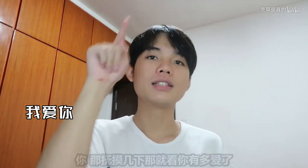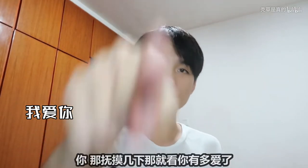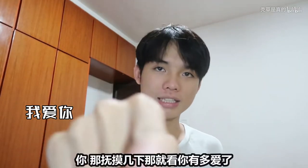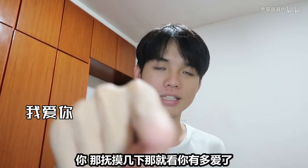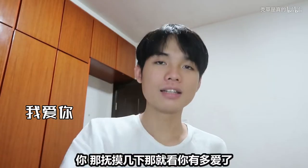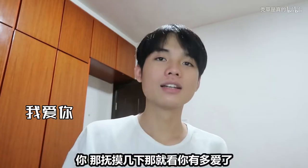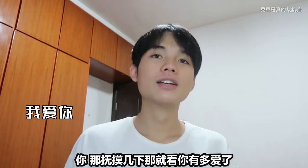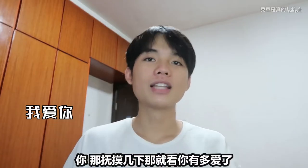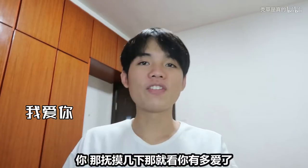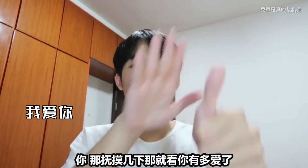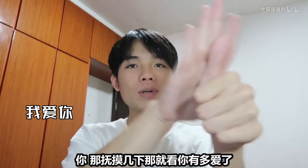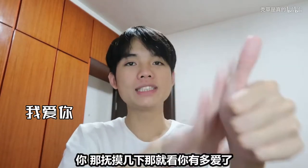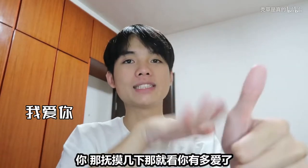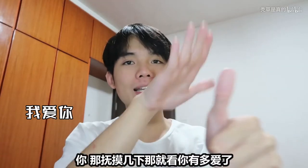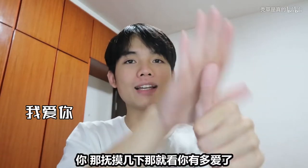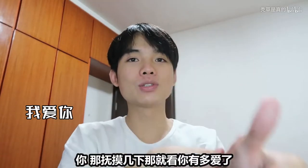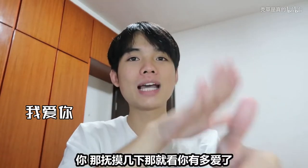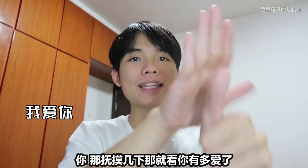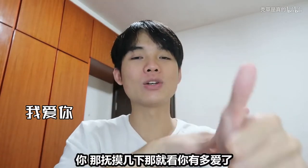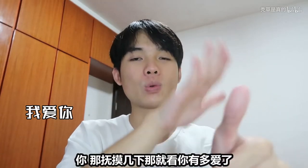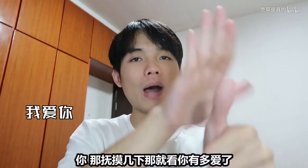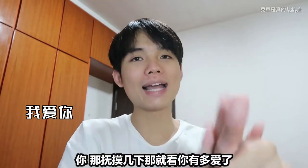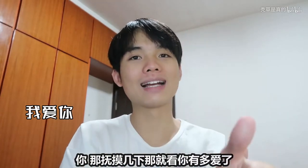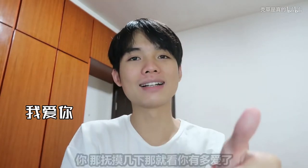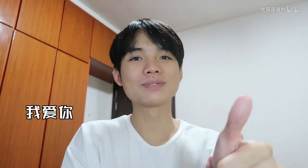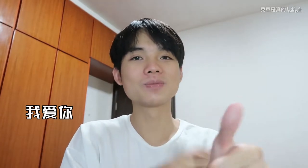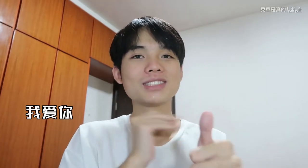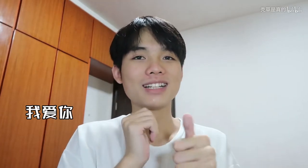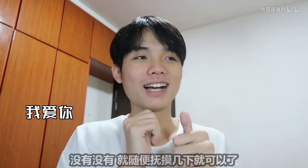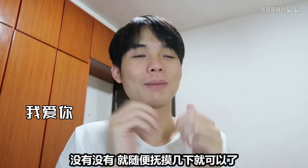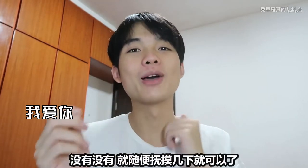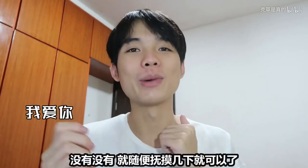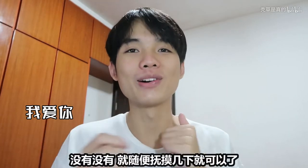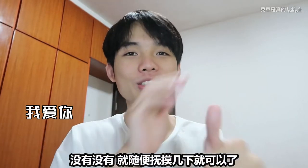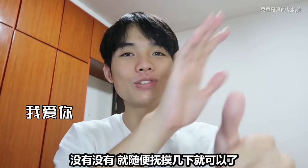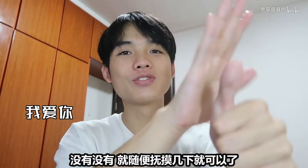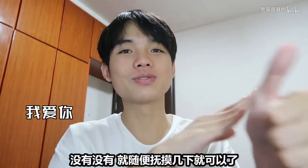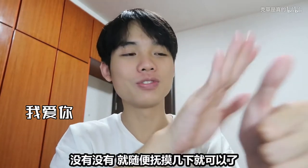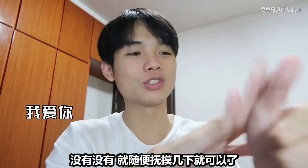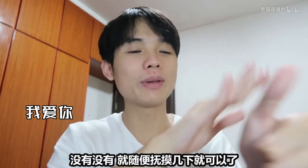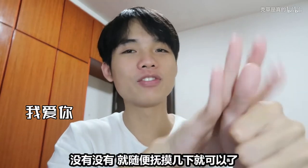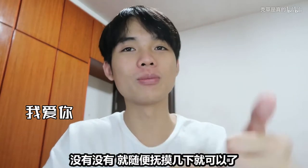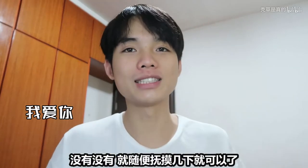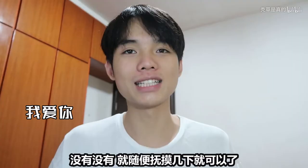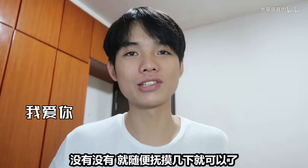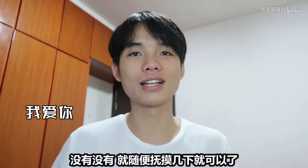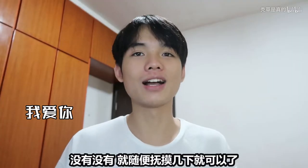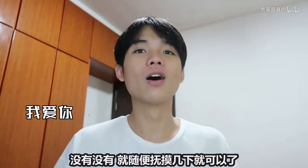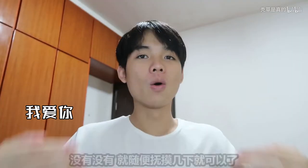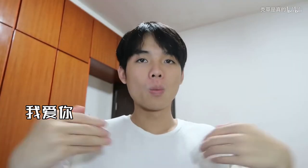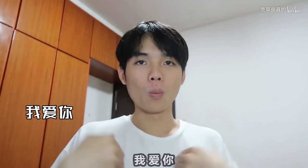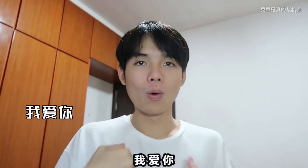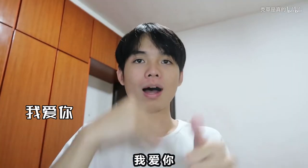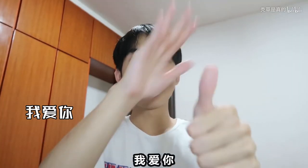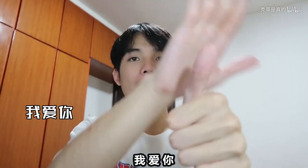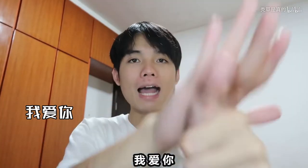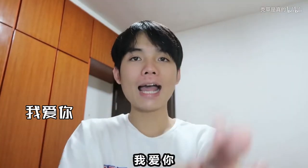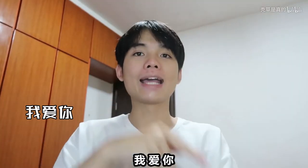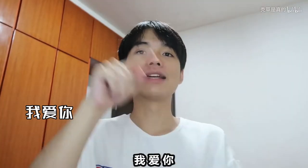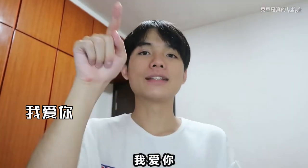你那抚摸几下呢，就看你有多爱了啊。没有，就随便抚摸几下就可以了。我爱